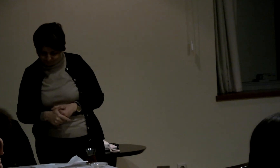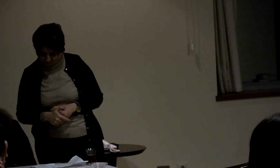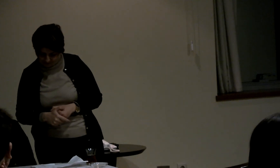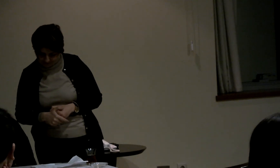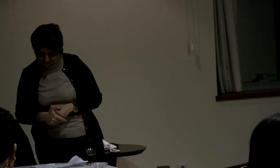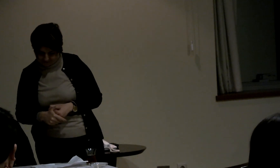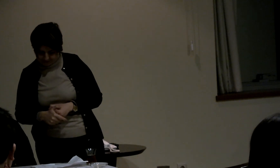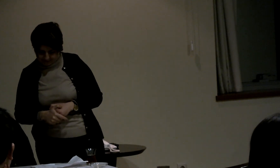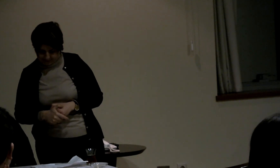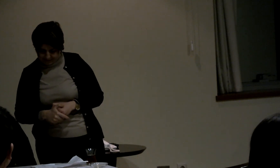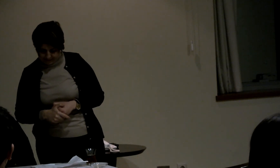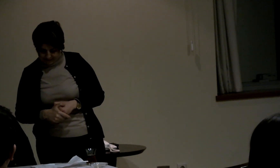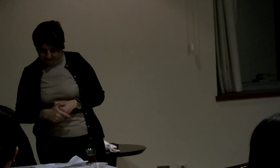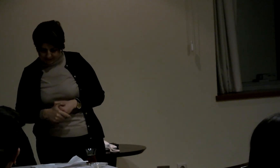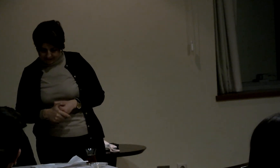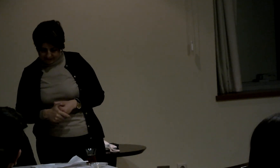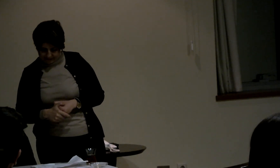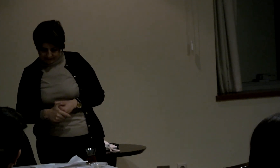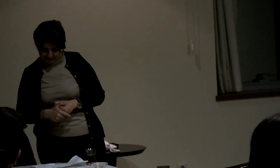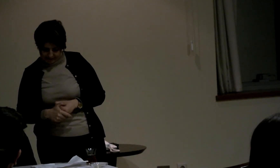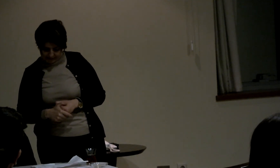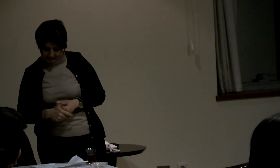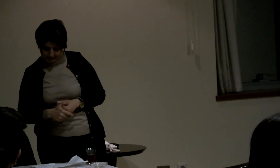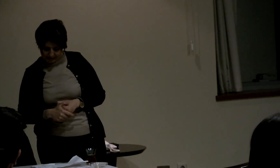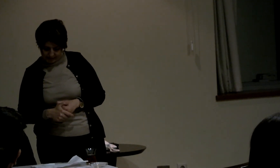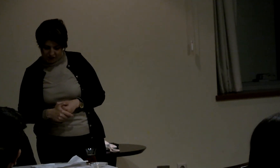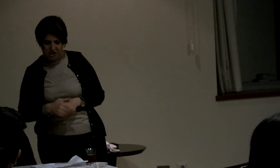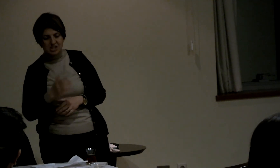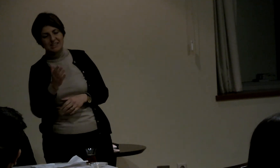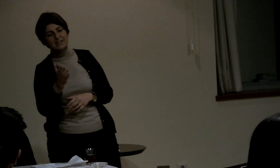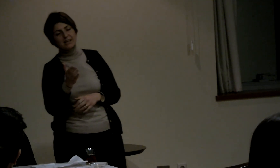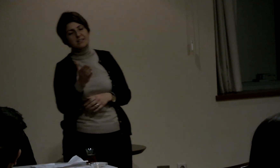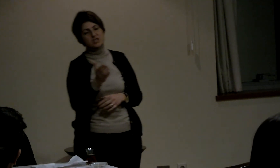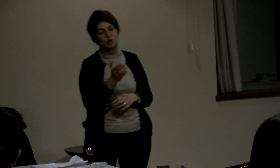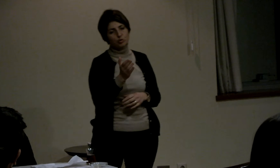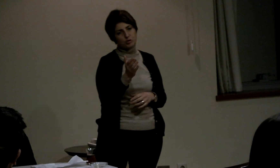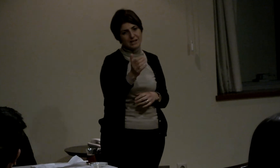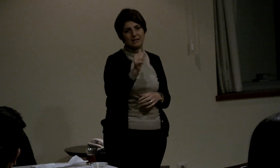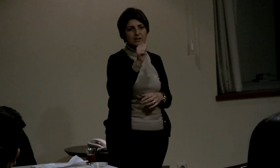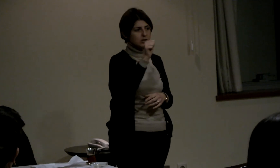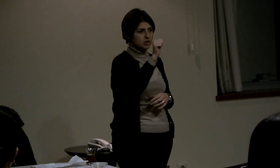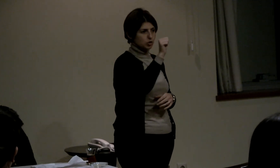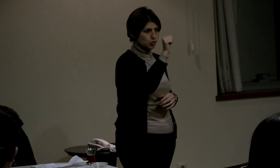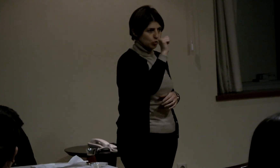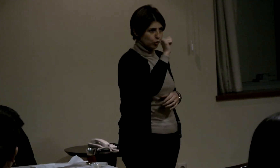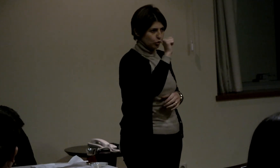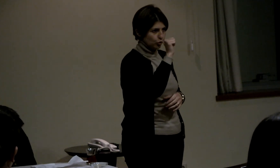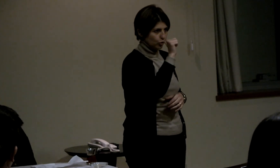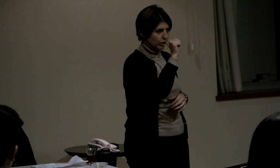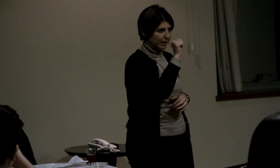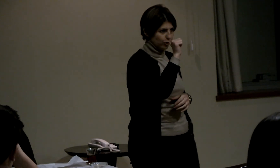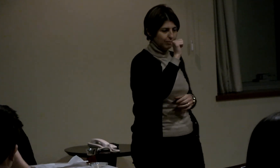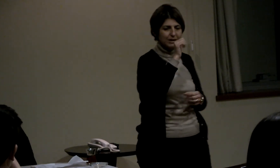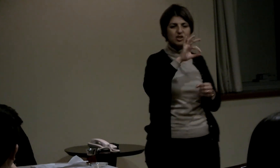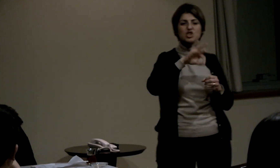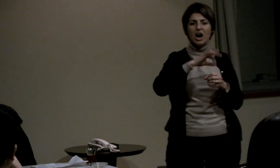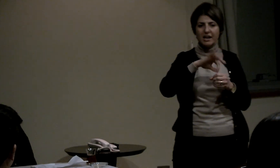İçeceklere ayıracak olursak, İşte su, en önemli çay